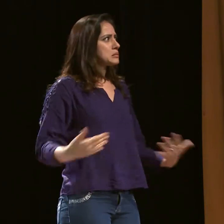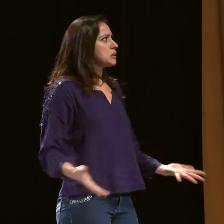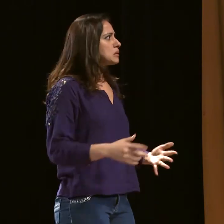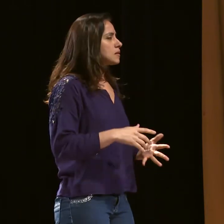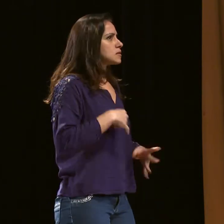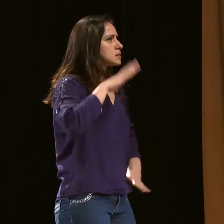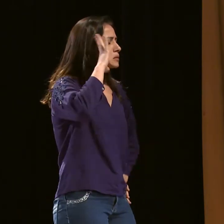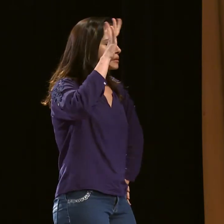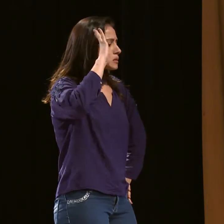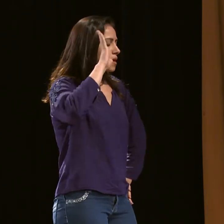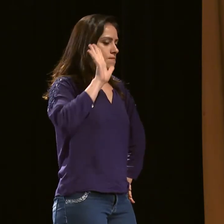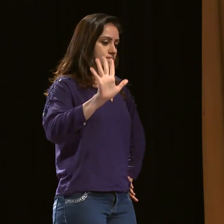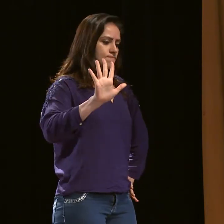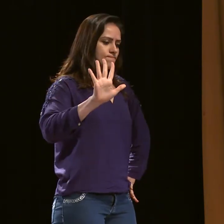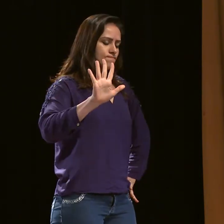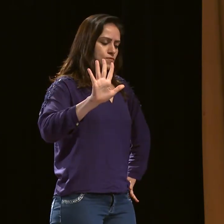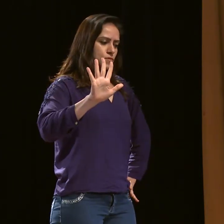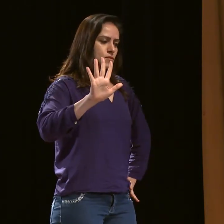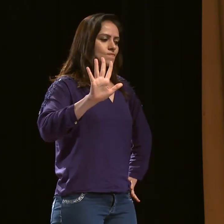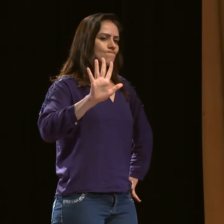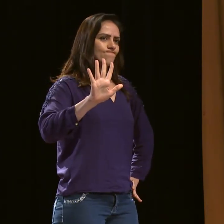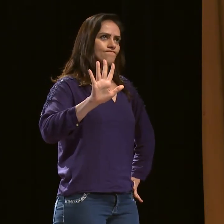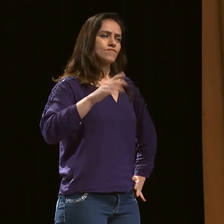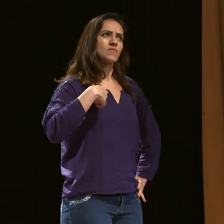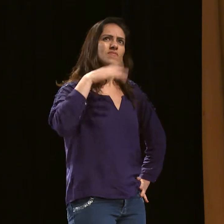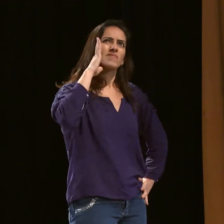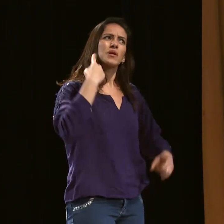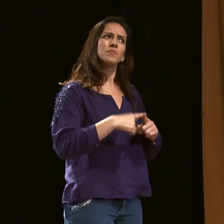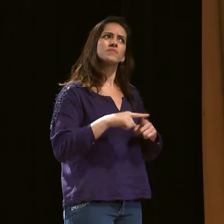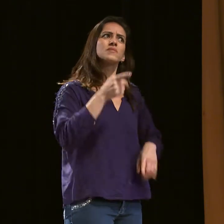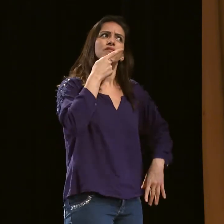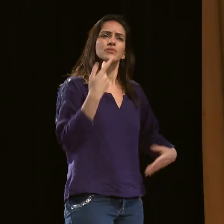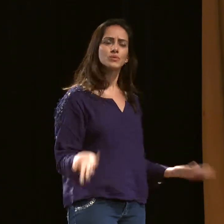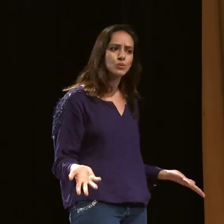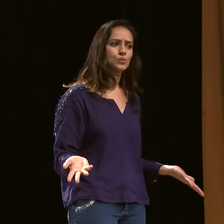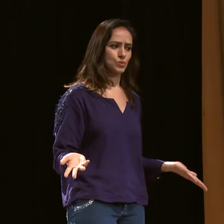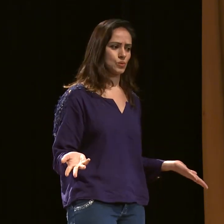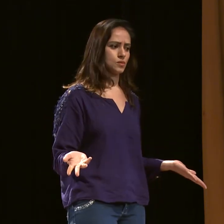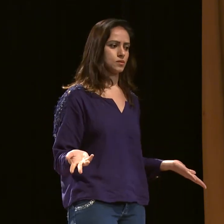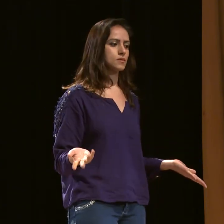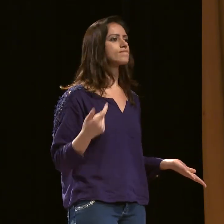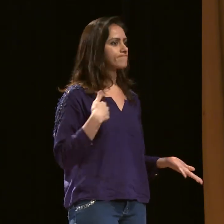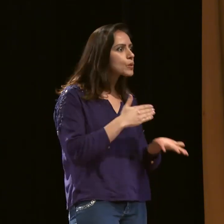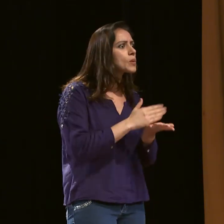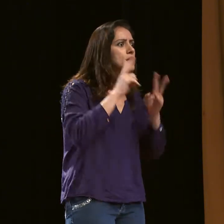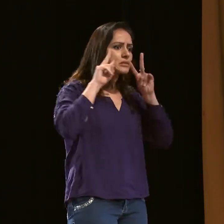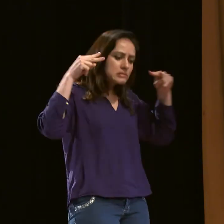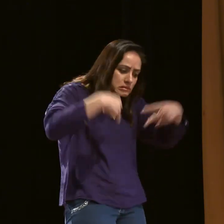da grosseria com que a pessoa falou. E fiquei pensando. Falei, bom, por que que ela falou isso? Eu comecei